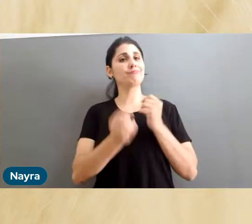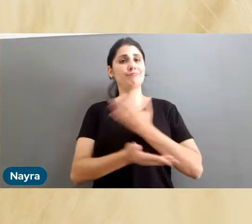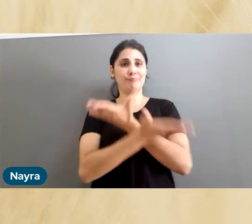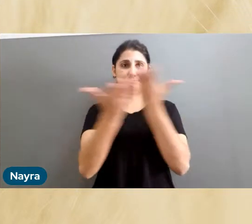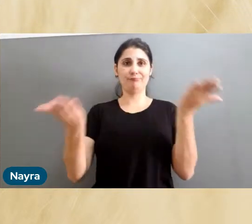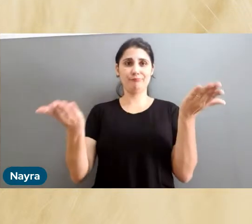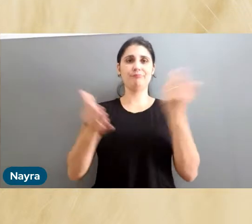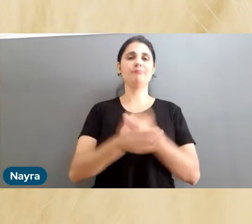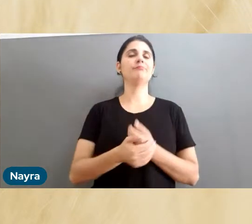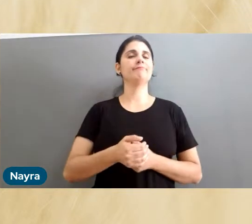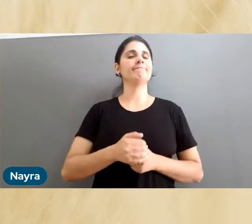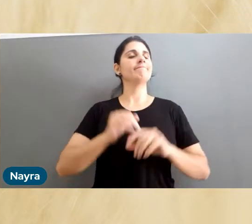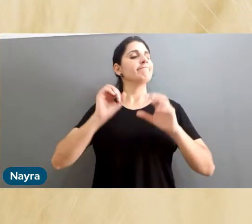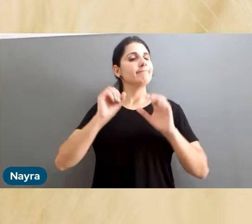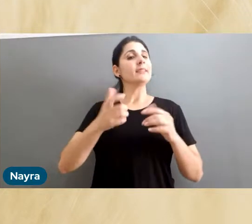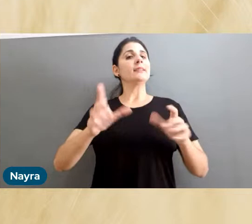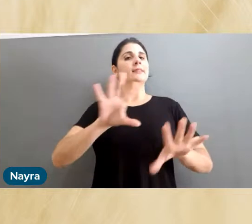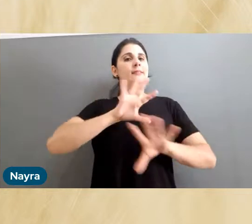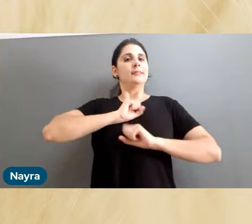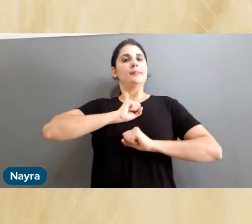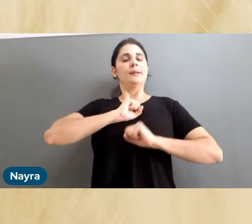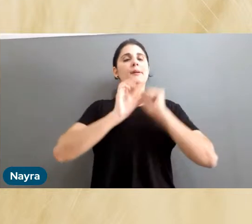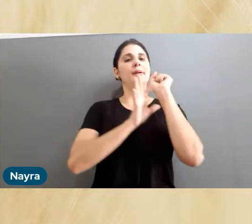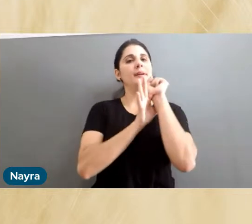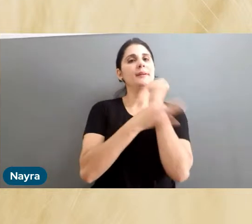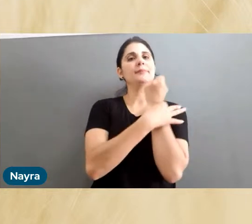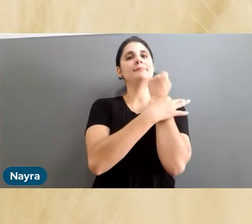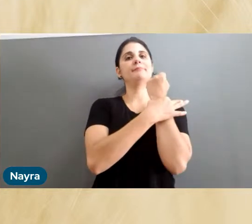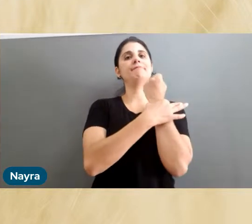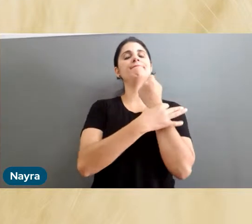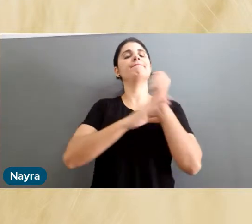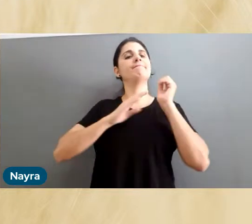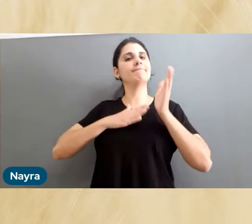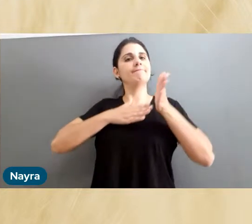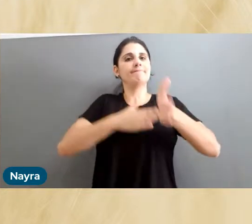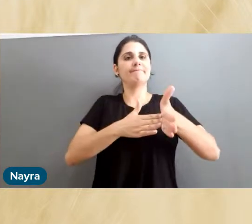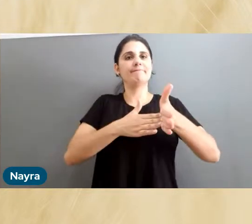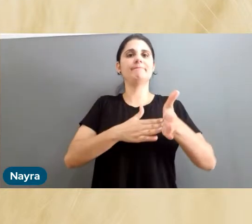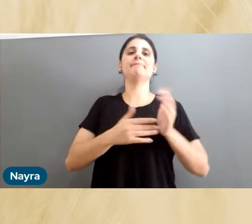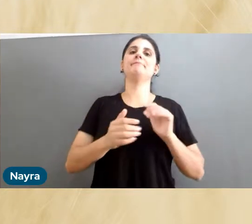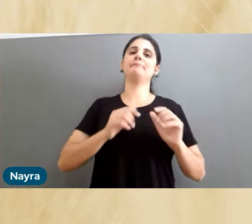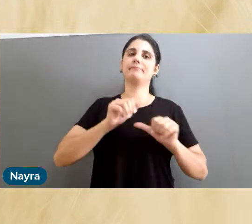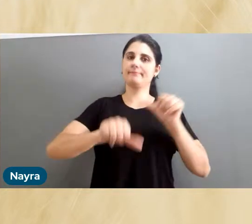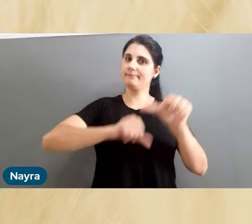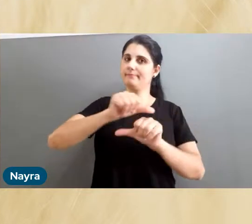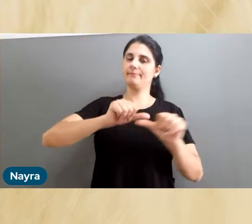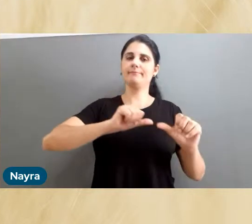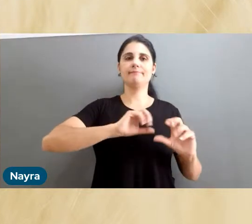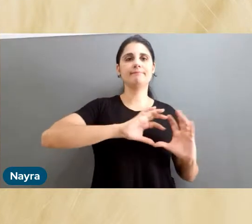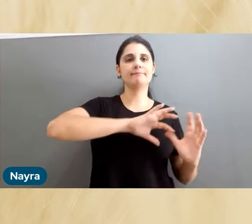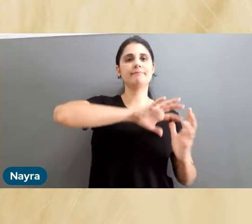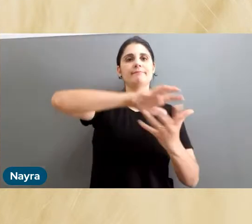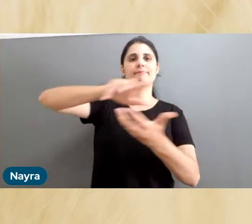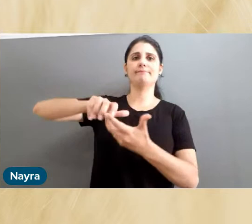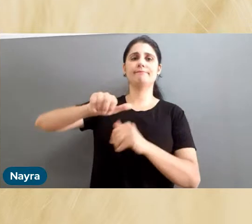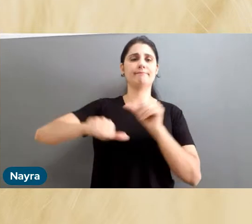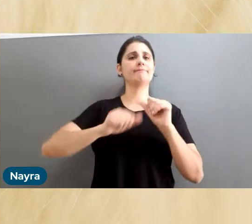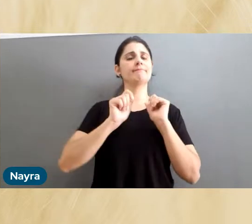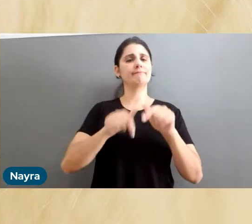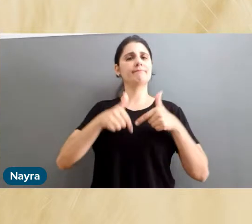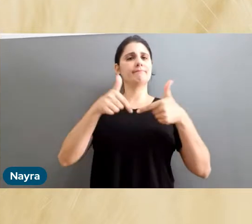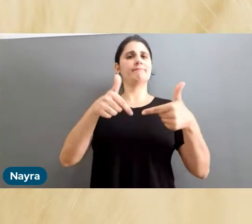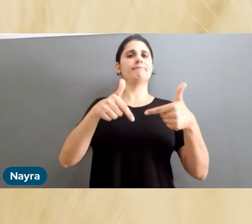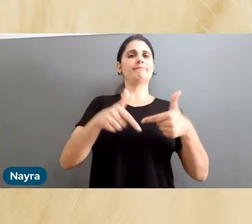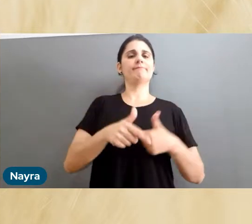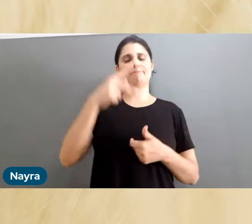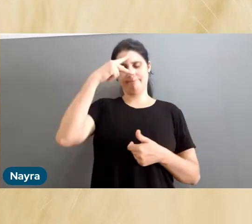com segurança, cumprir o nosso papel na transição planetária. Realizar a nossa parte, fazer aquilo que